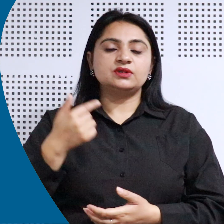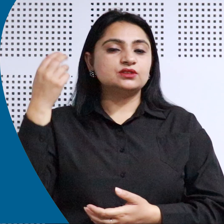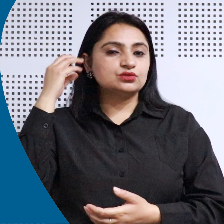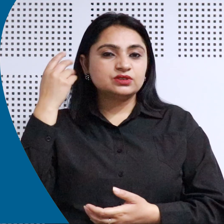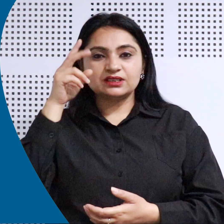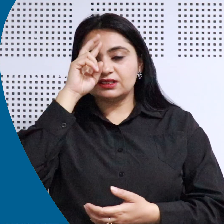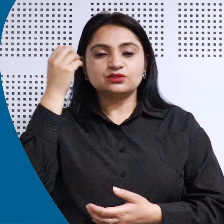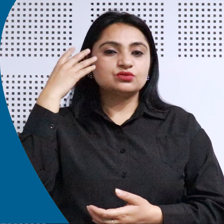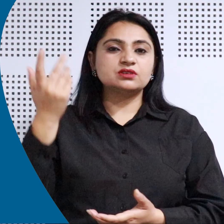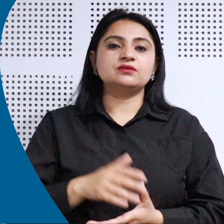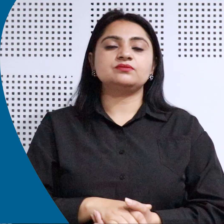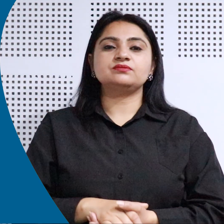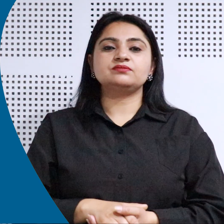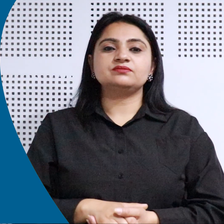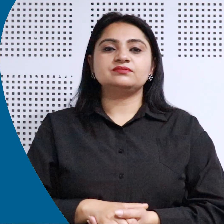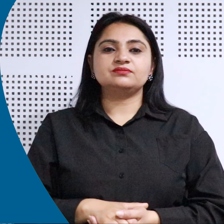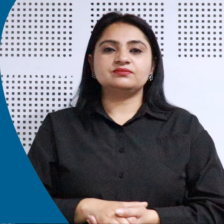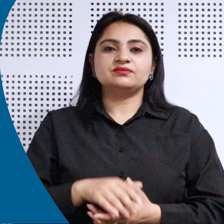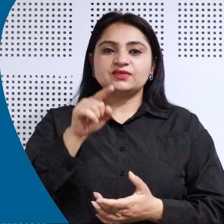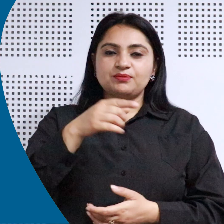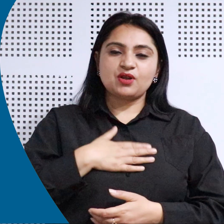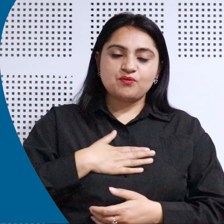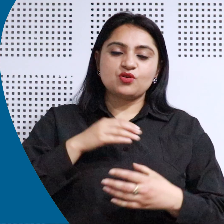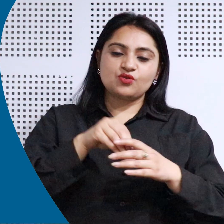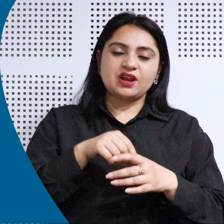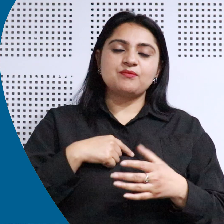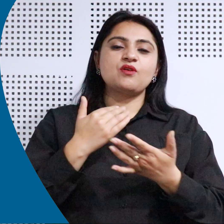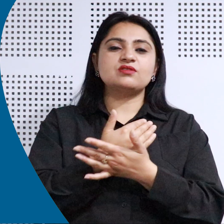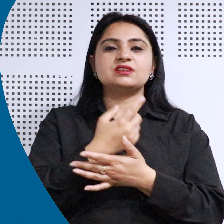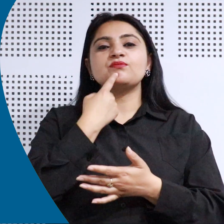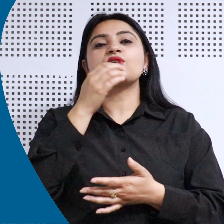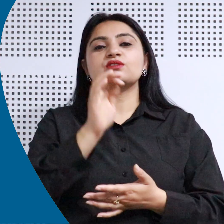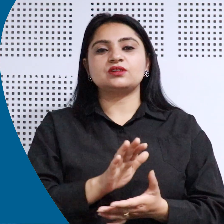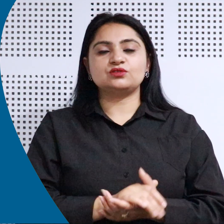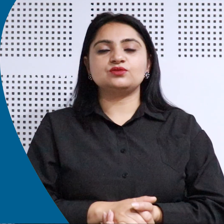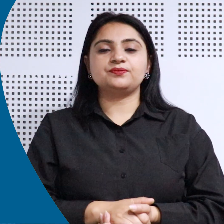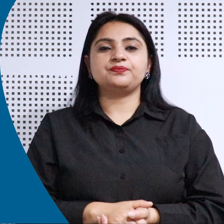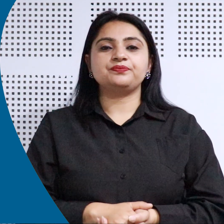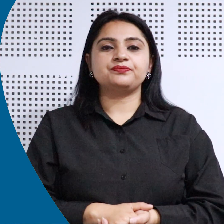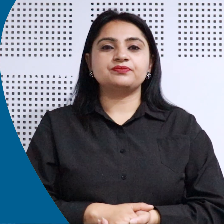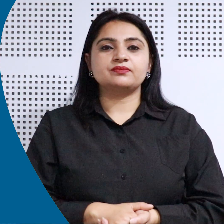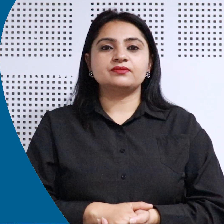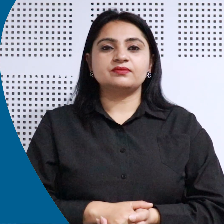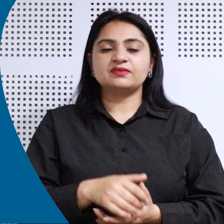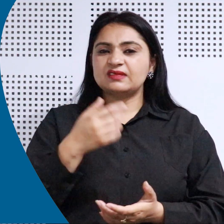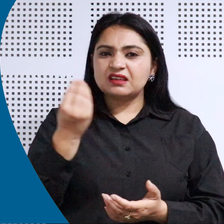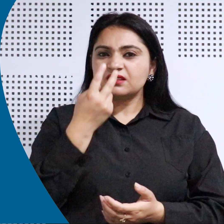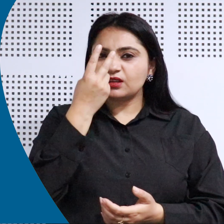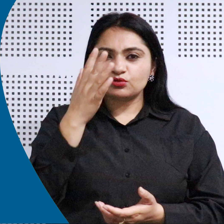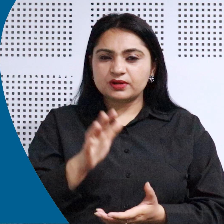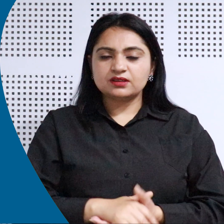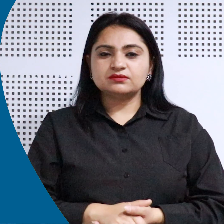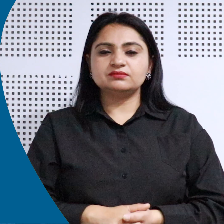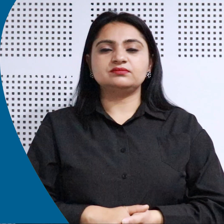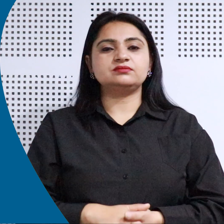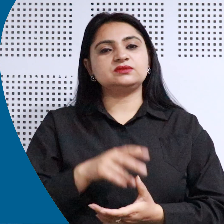के देख्नुभयो? देख्नुभयो कि देख्नु भएन? तपाईँले तपाईँको मनको कुरा त म कसरी भन्न सक्छु? भएको थियो नि, मैले मानिनँ या के गरेँ कि देख्नु भएन? त्यसर्थ यस्तो